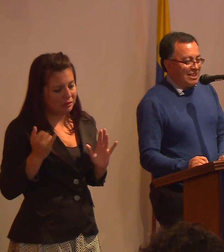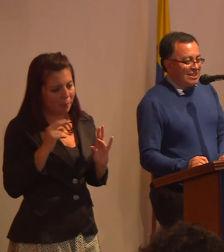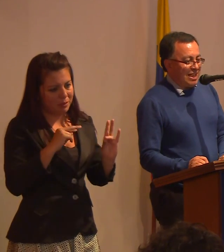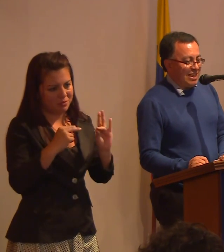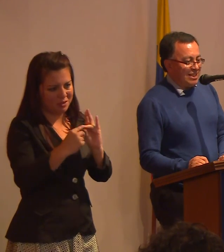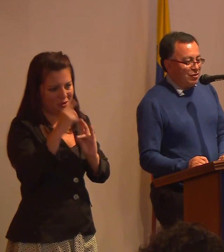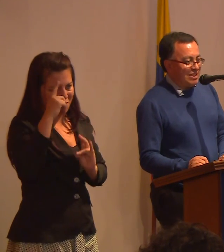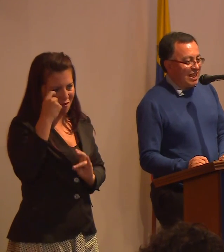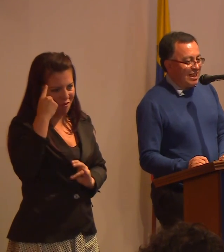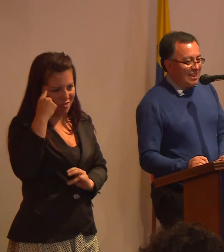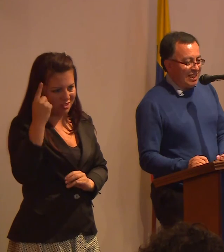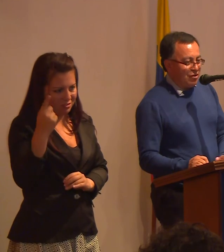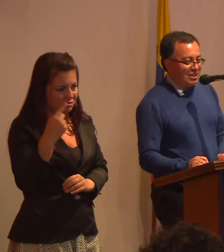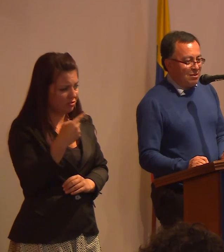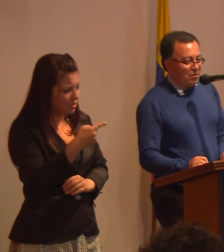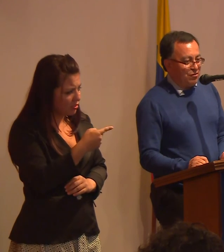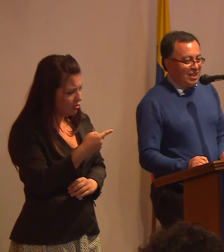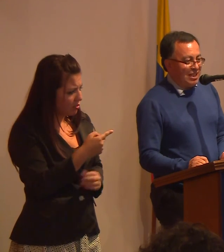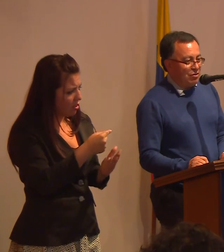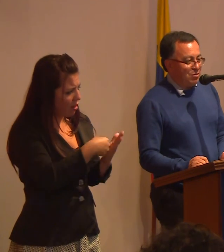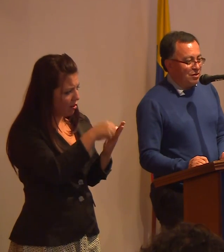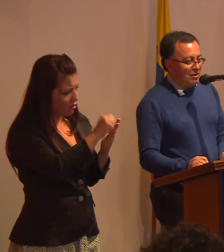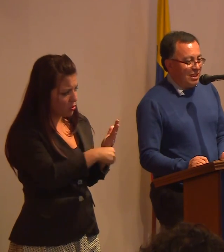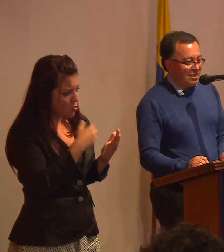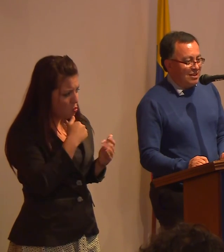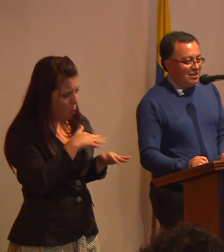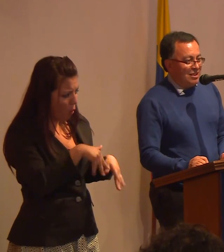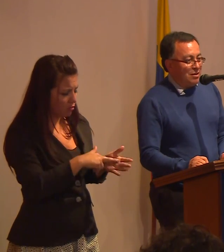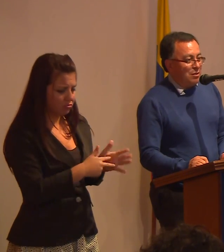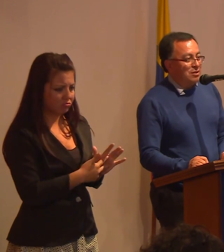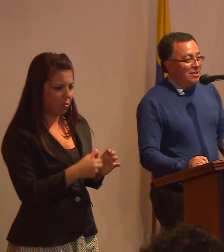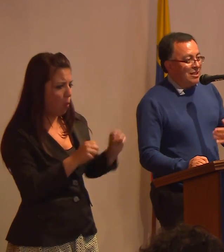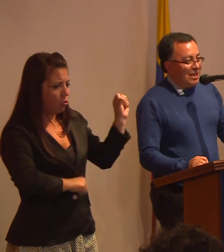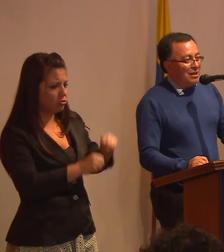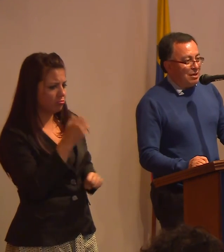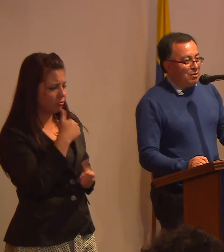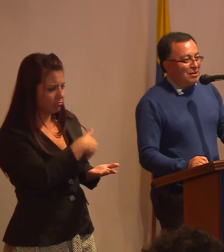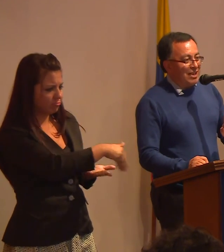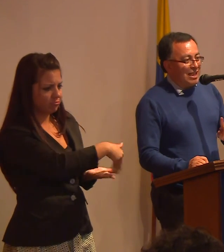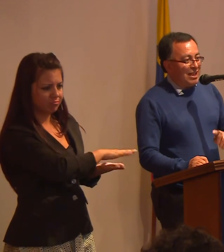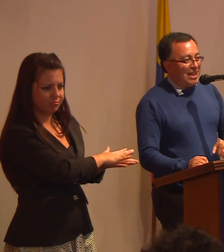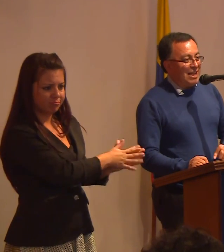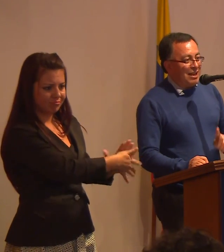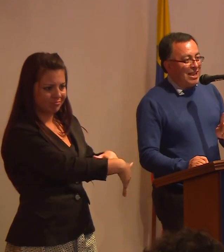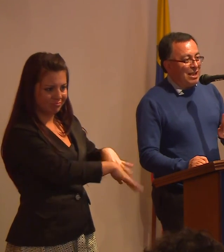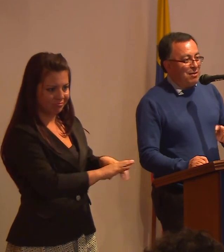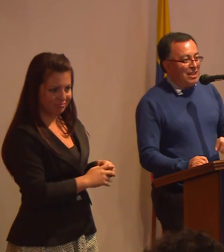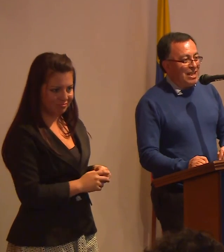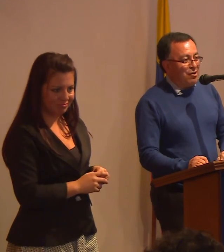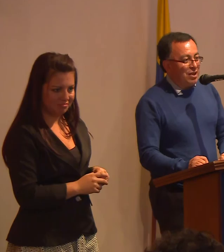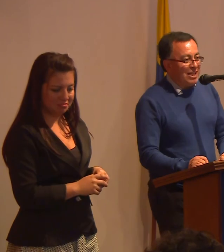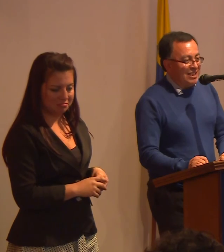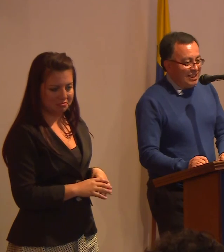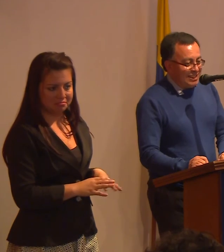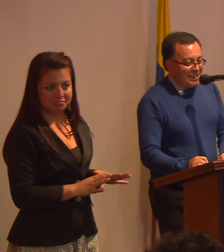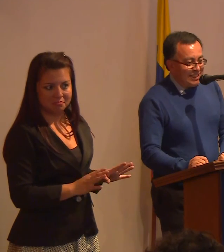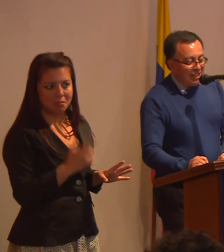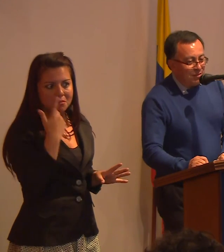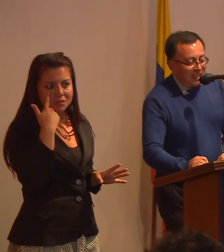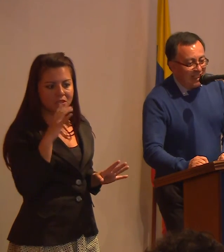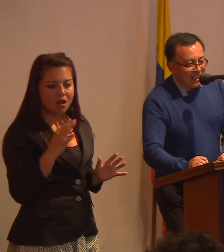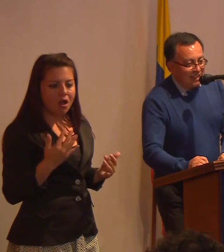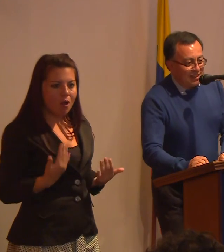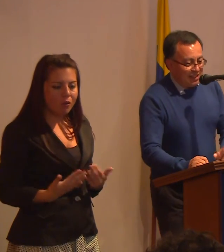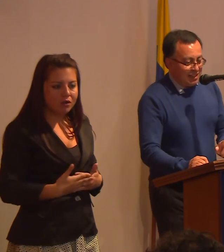que el que está no está acreditado está por fuera de toda posibilidad. Vamos a ver en qué medida ahora, si